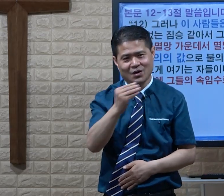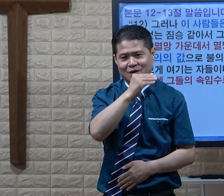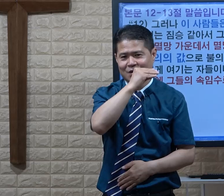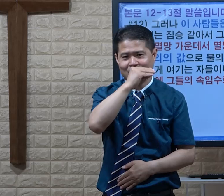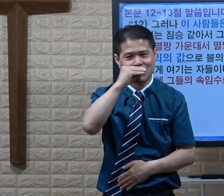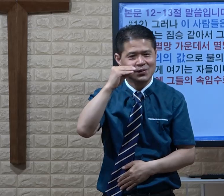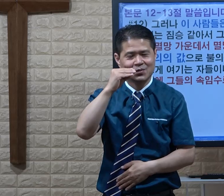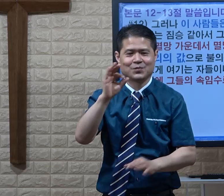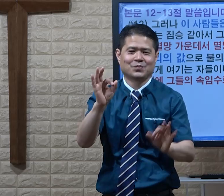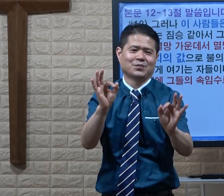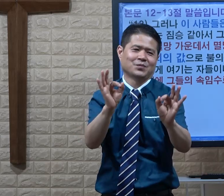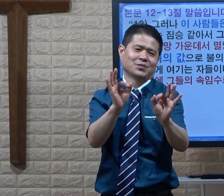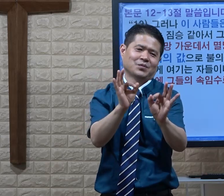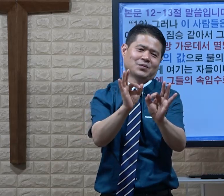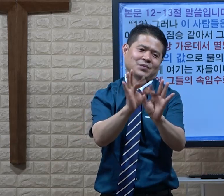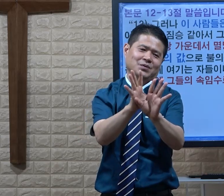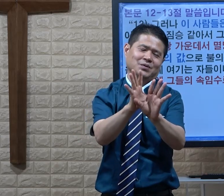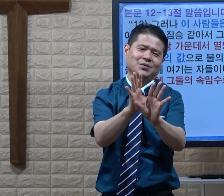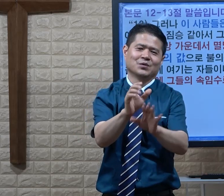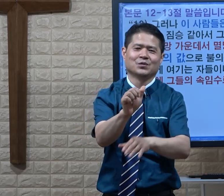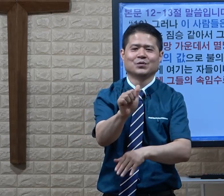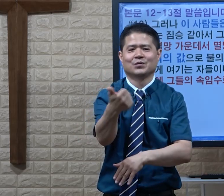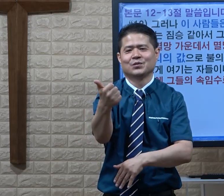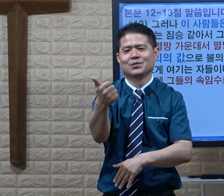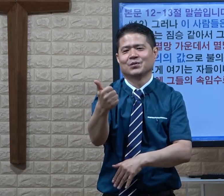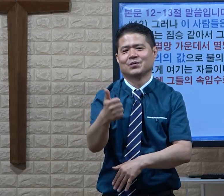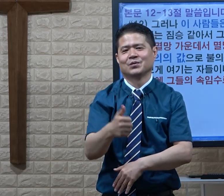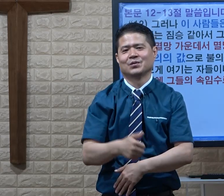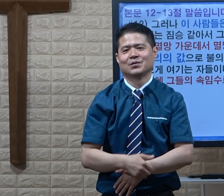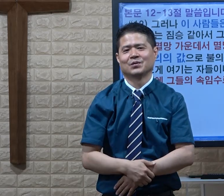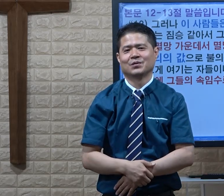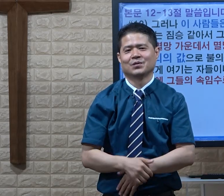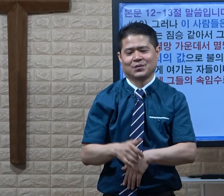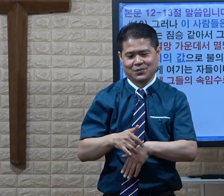삶을 살다가는 경건이 없어질 수 있습니다.